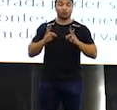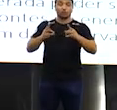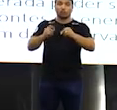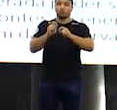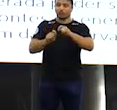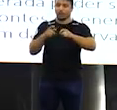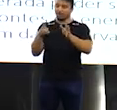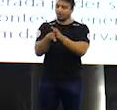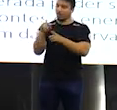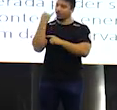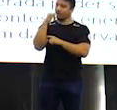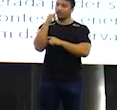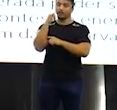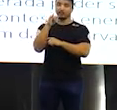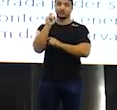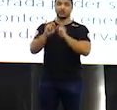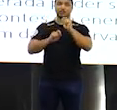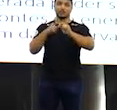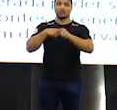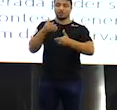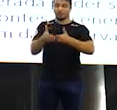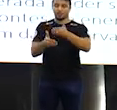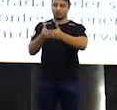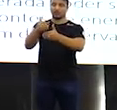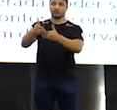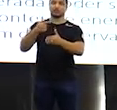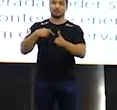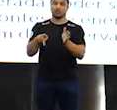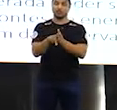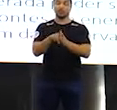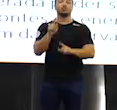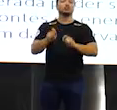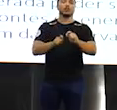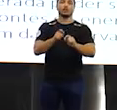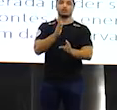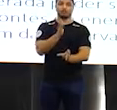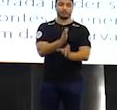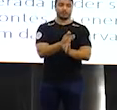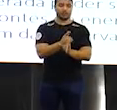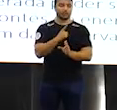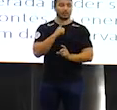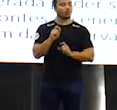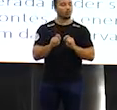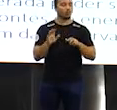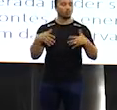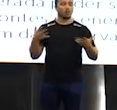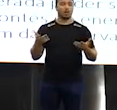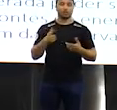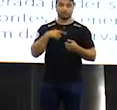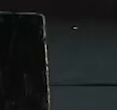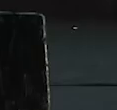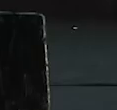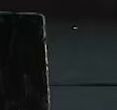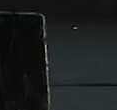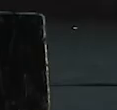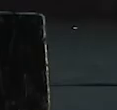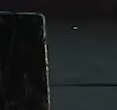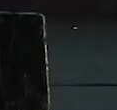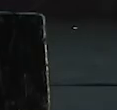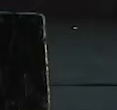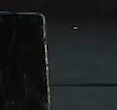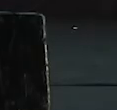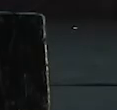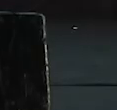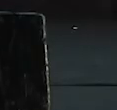produzirem eletricidade, esses fenômenos, esses processos têm em comum o fato de que, pessoal, eu falei de energia hidrelétrica, falei